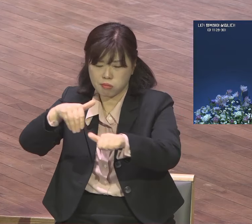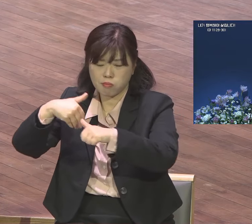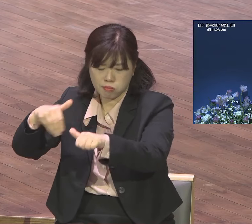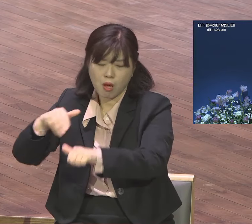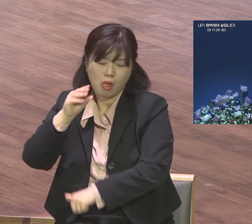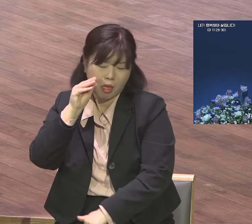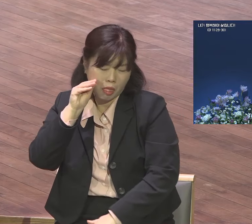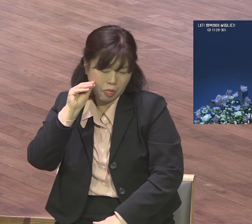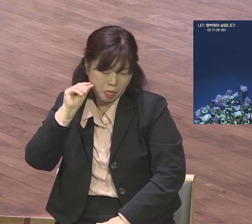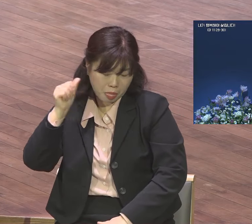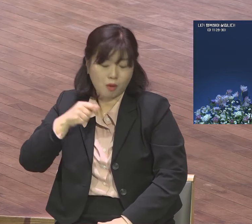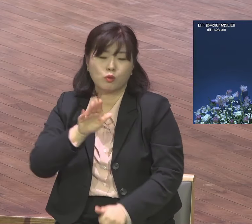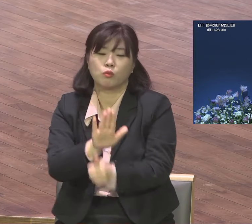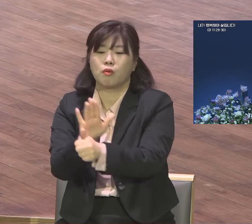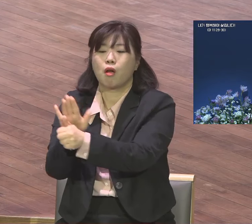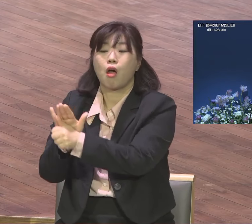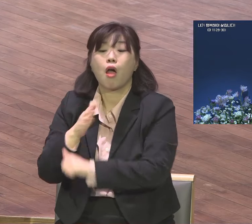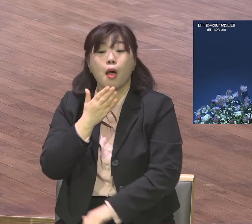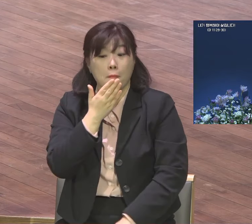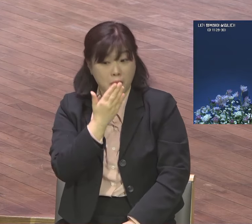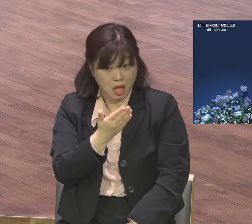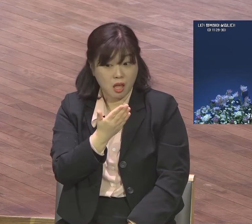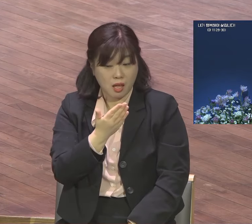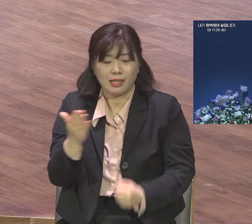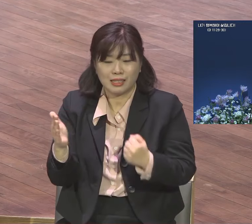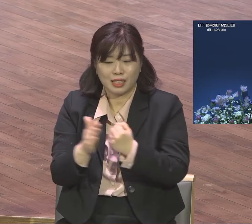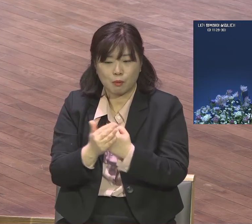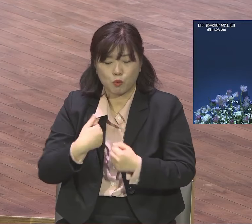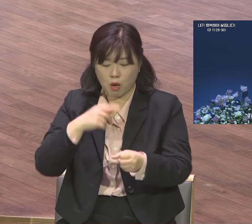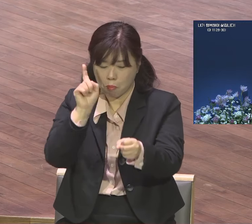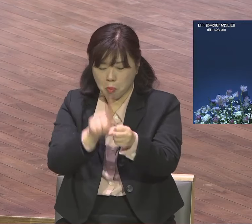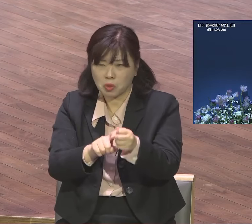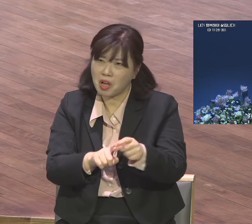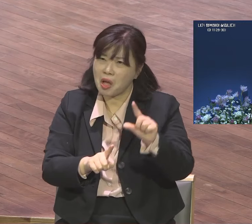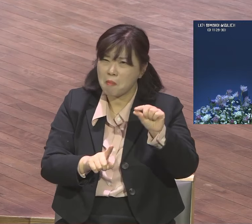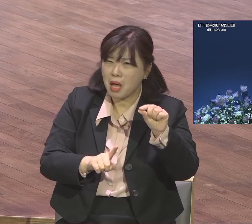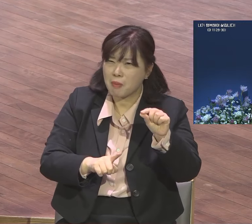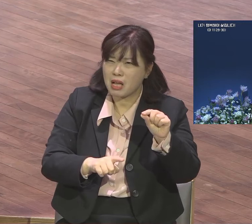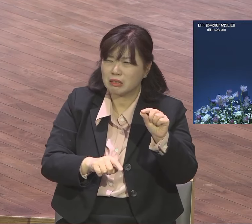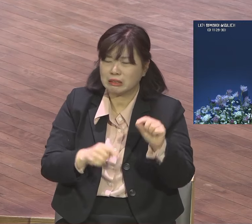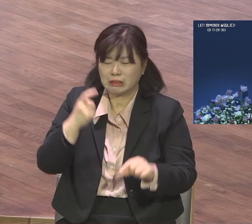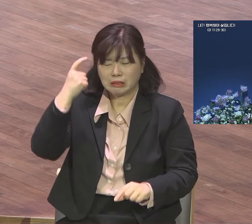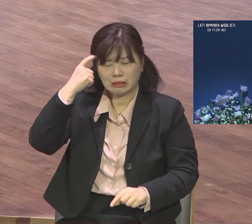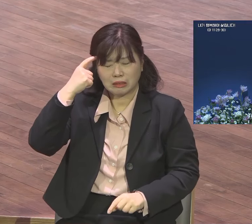기도의 씨앗을 뿌렸기 때문에 하나님께서 반드시 응답해 주실 줄 믿습니다.